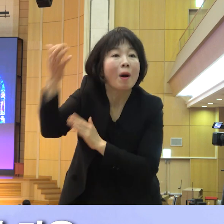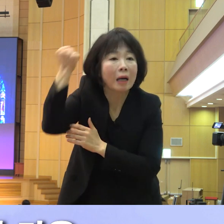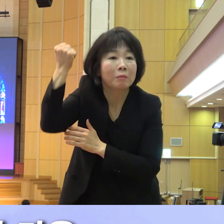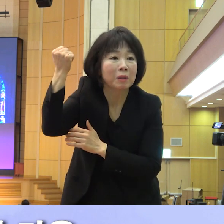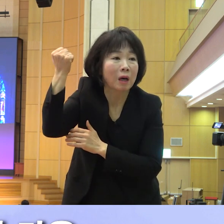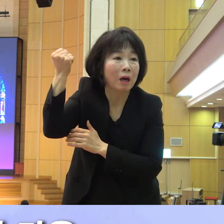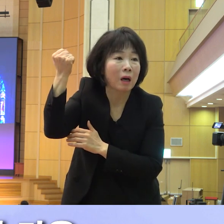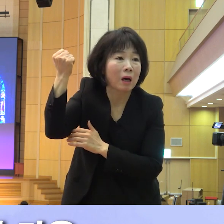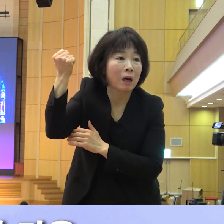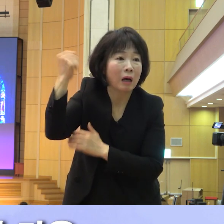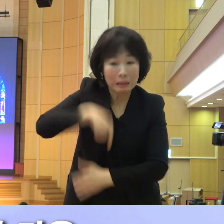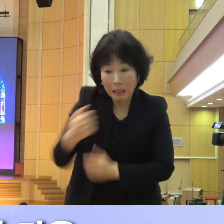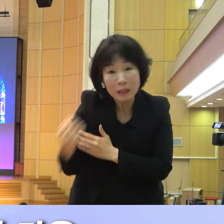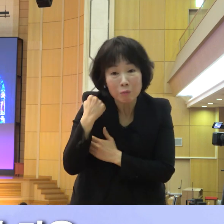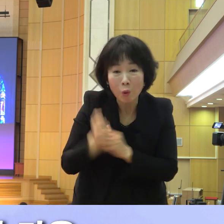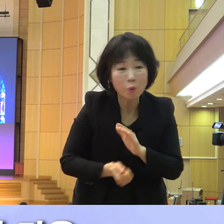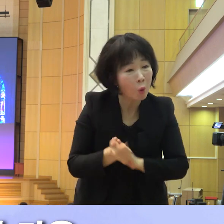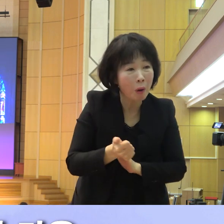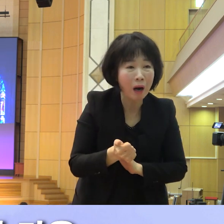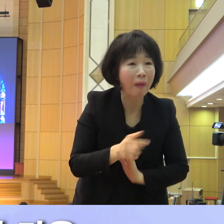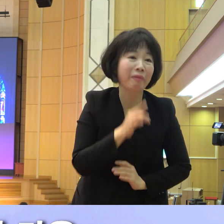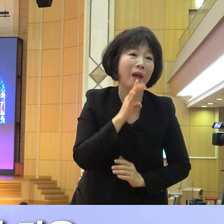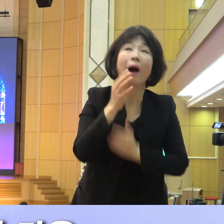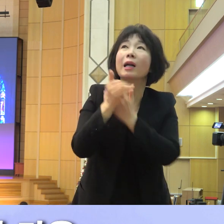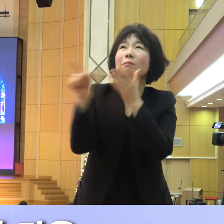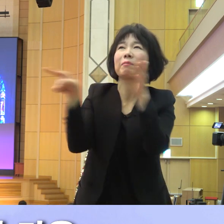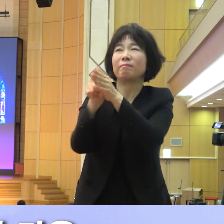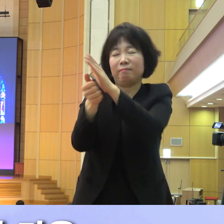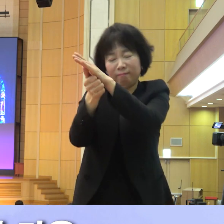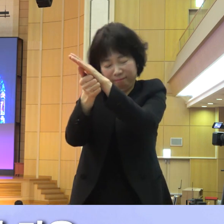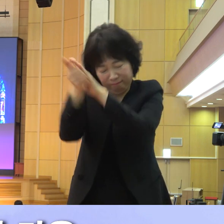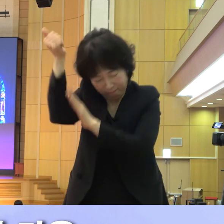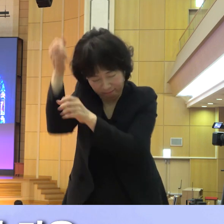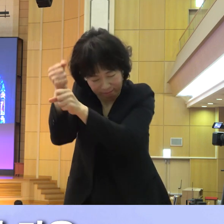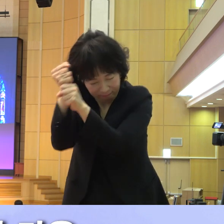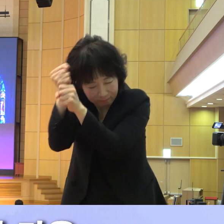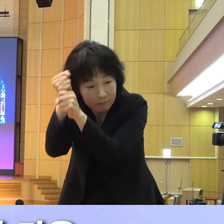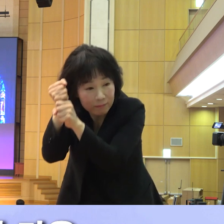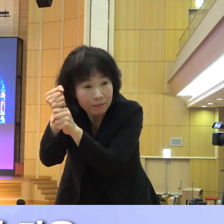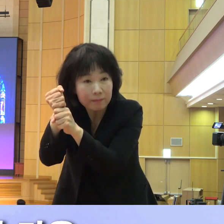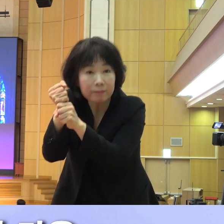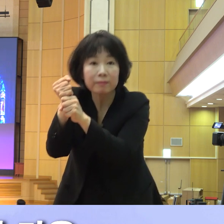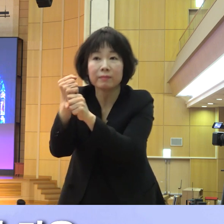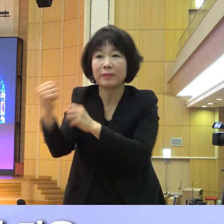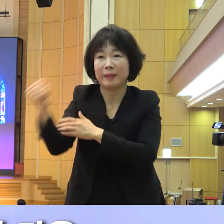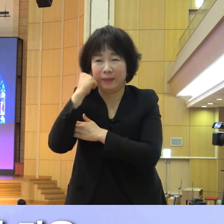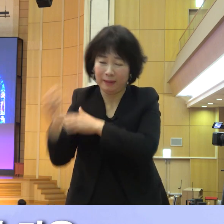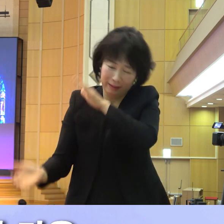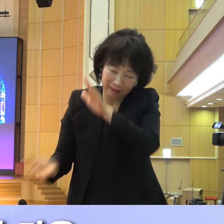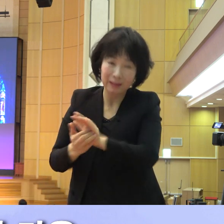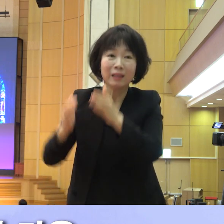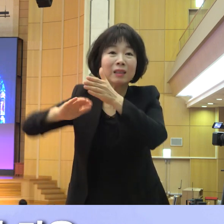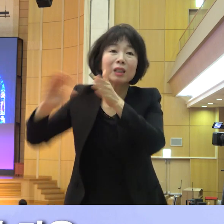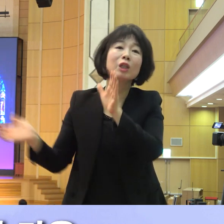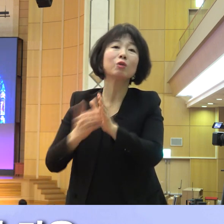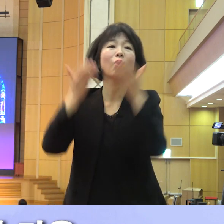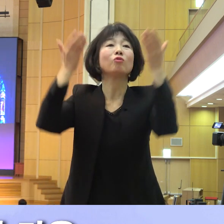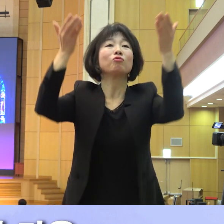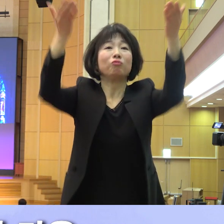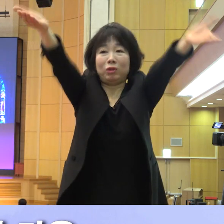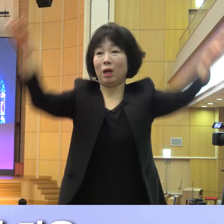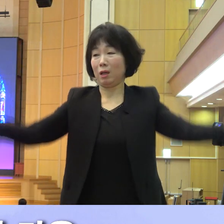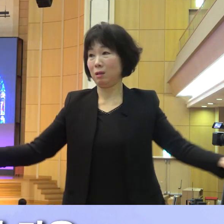소망할 게 있고 소망하지 못할 것이 있겠으나 하나님 편에서는 무엇인지 소망할 수